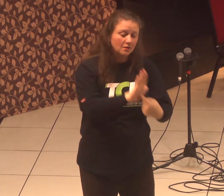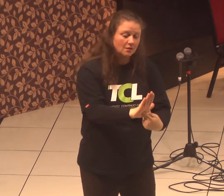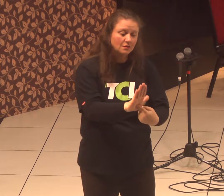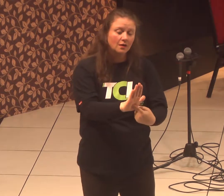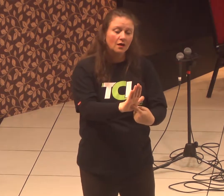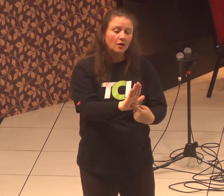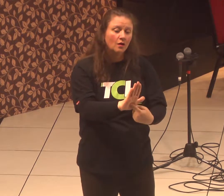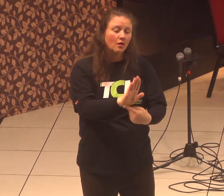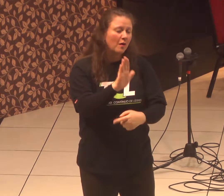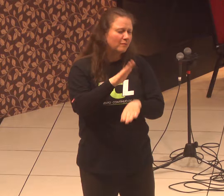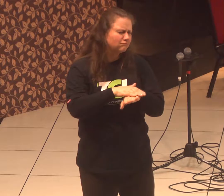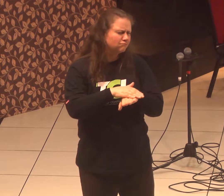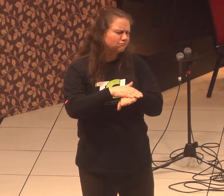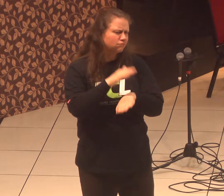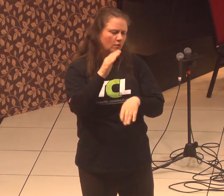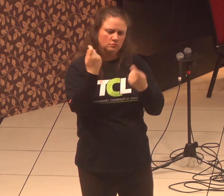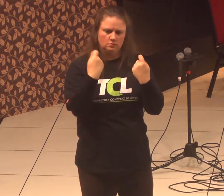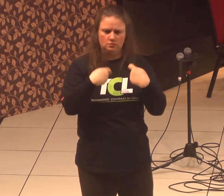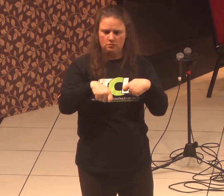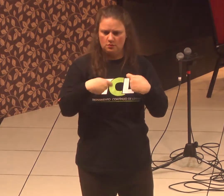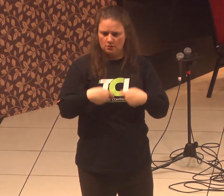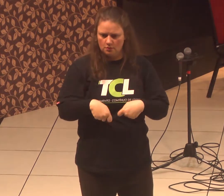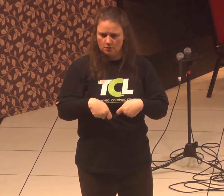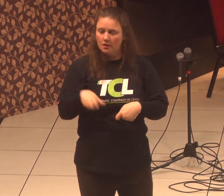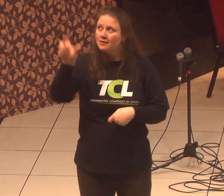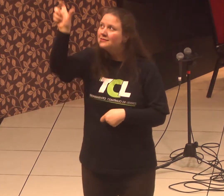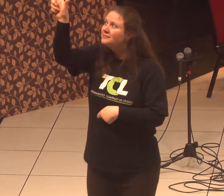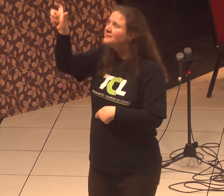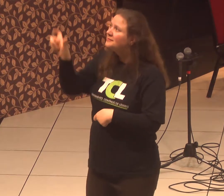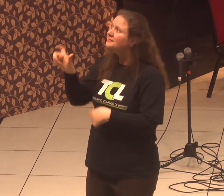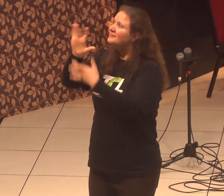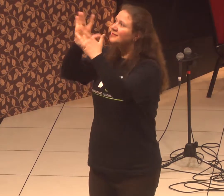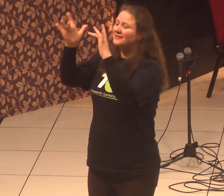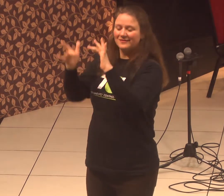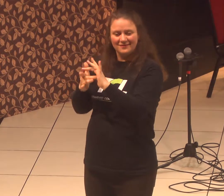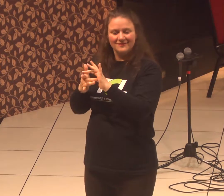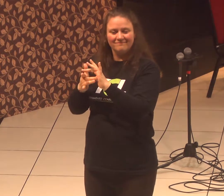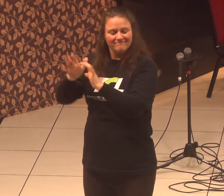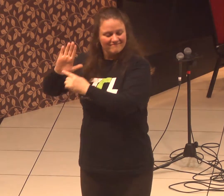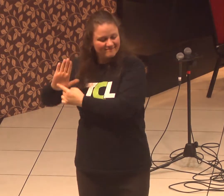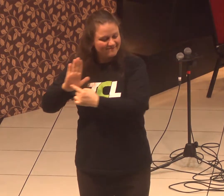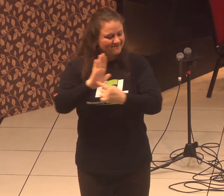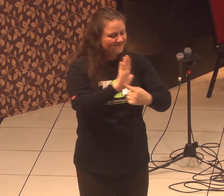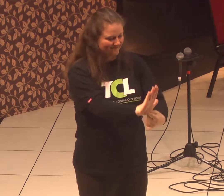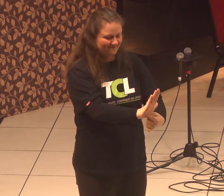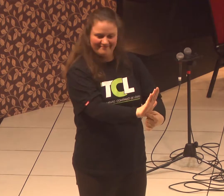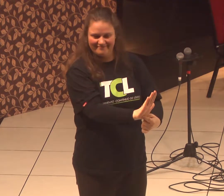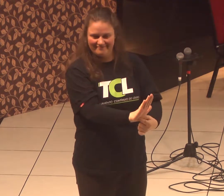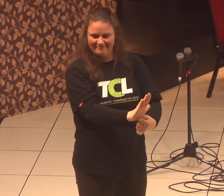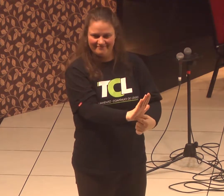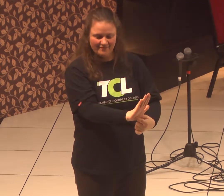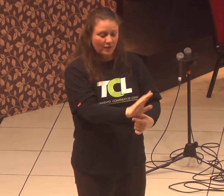uma pessoa. Essa pessoa é Jesus. Gente, para que haja disposição,